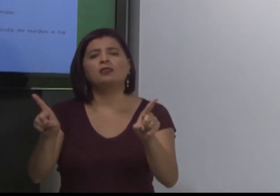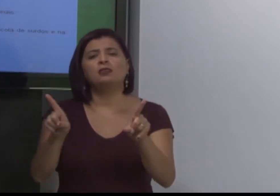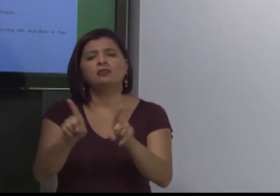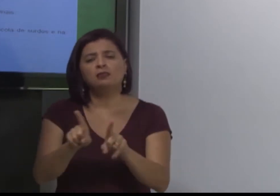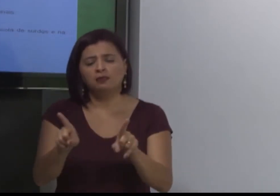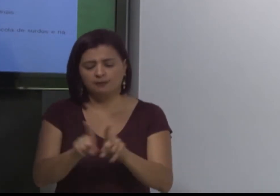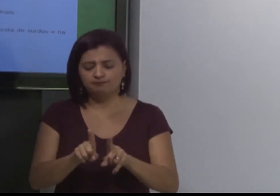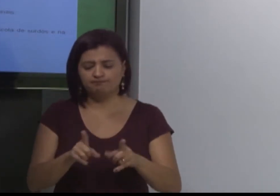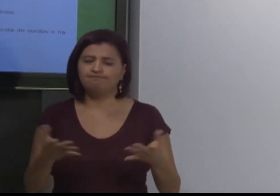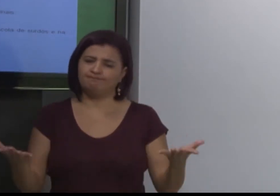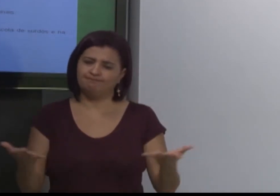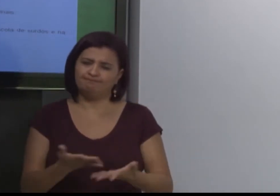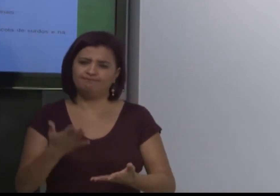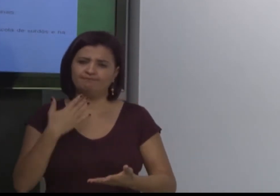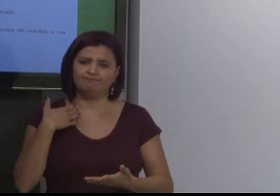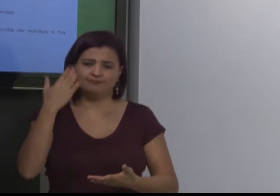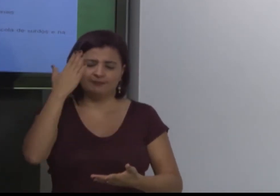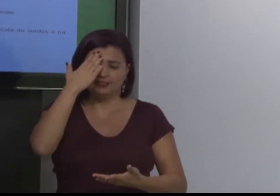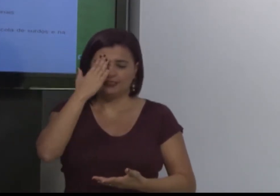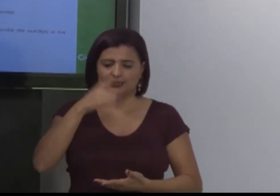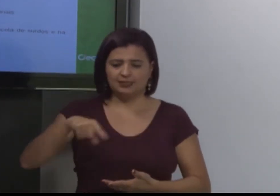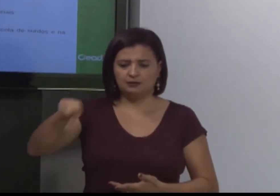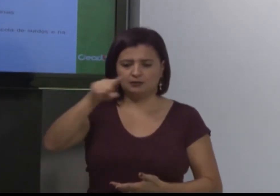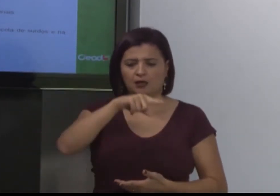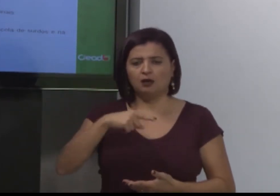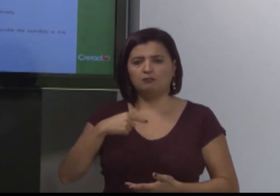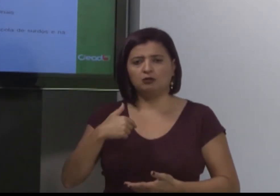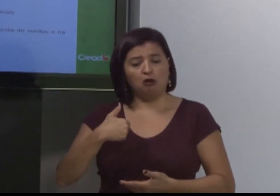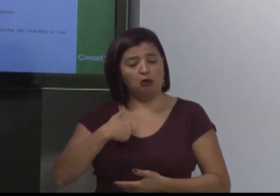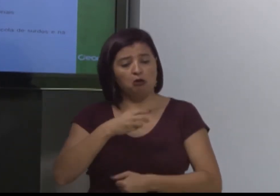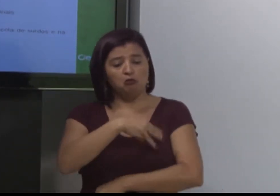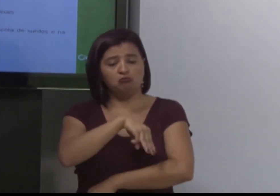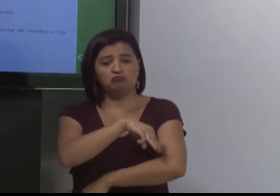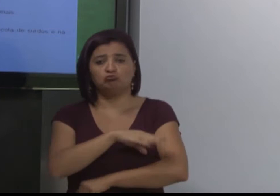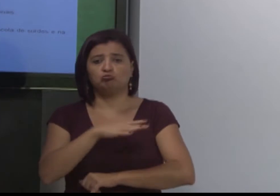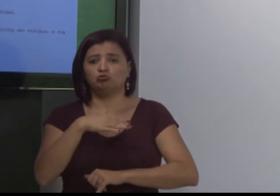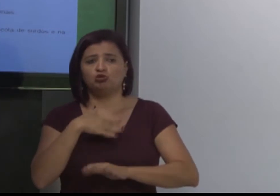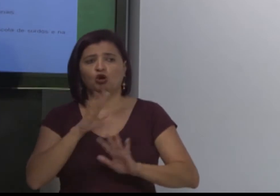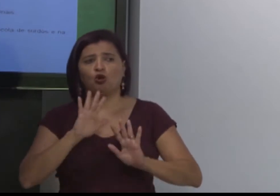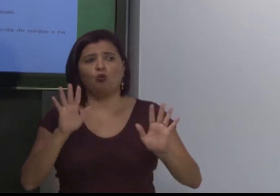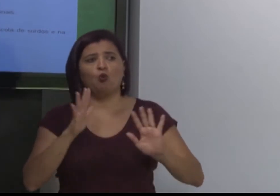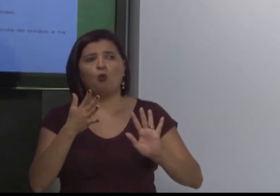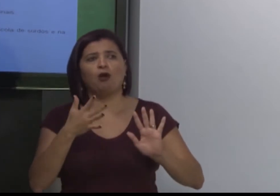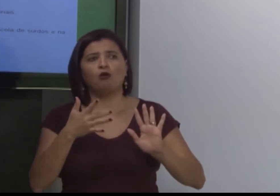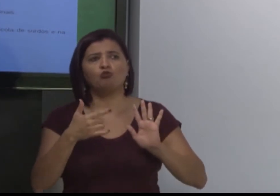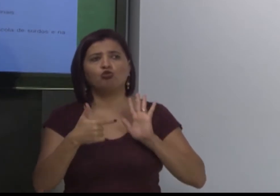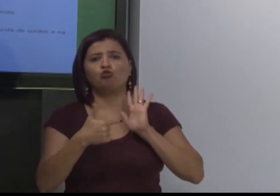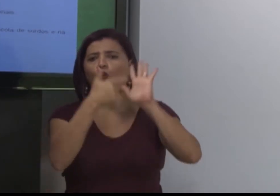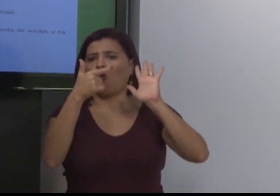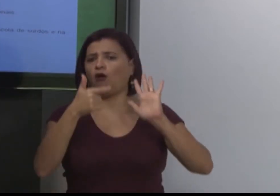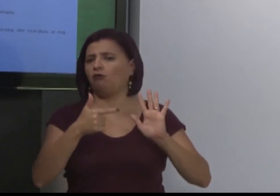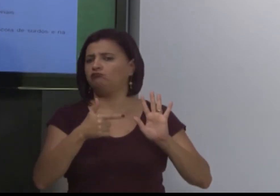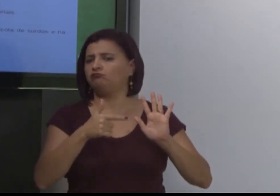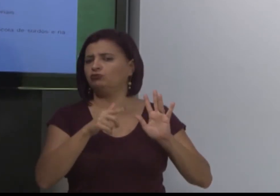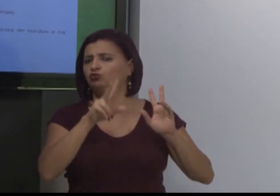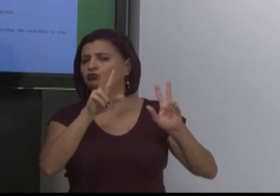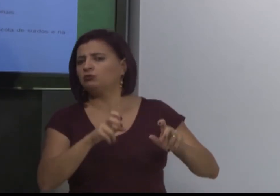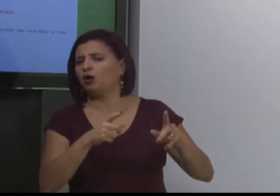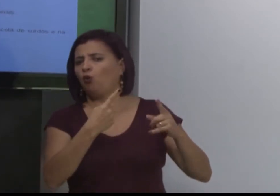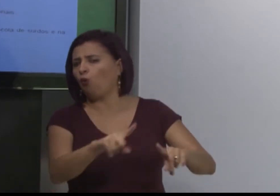E também hoje, nós sabemos que eu, Michele, não sou contra,